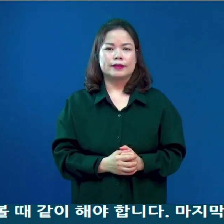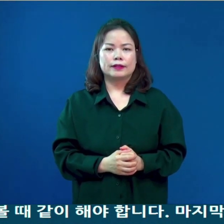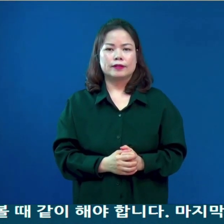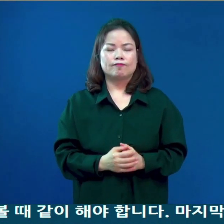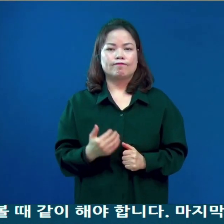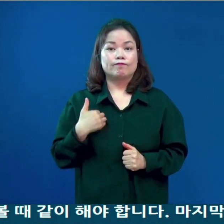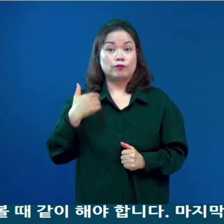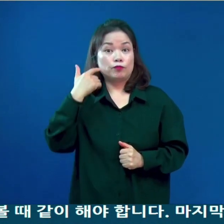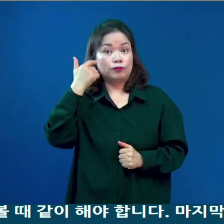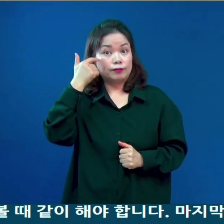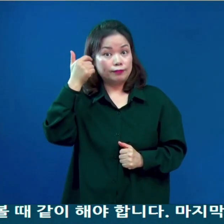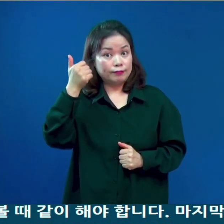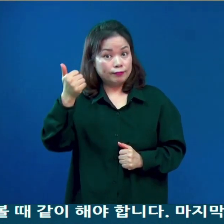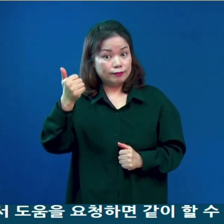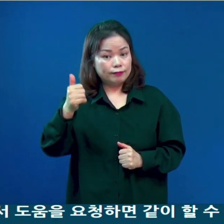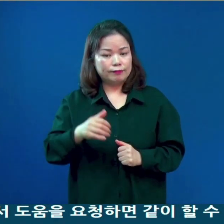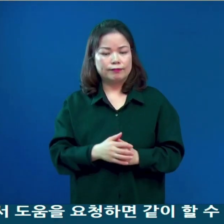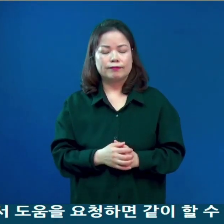저는 오늘